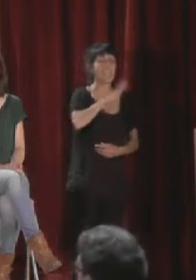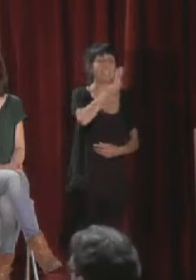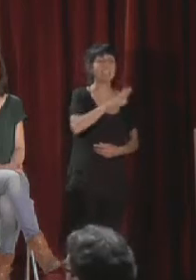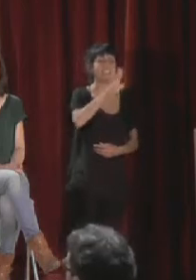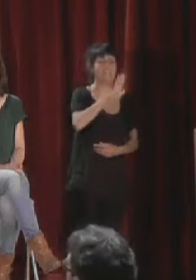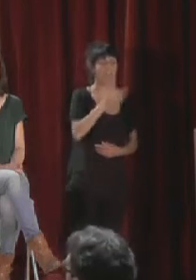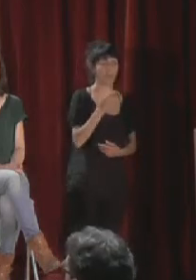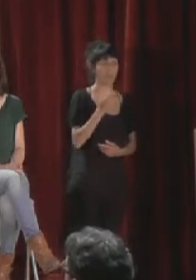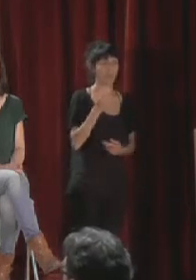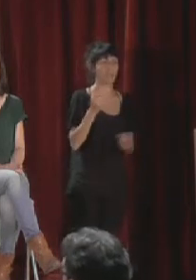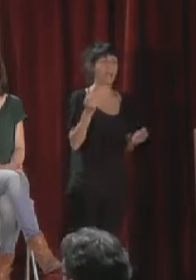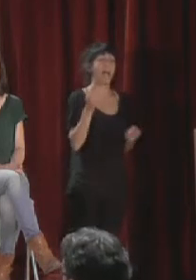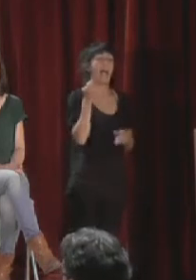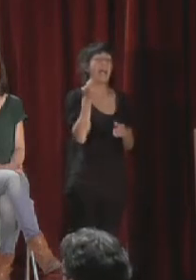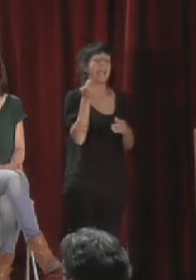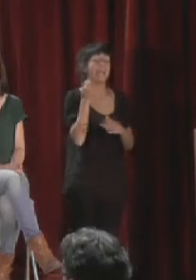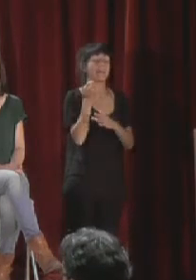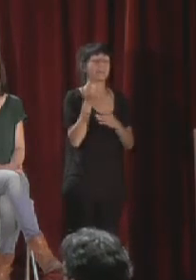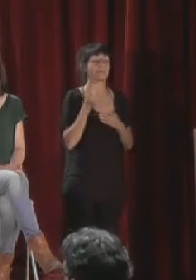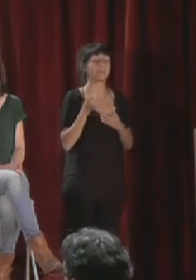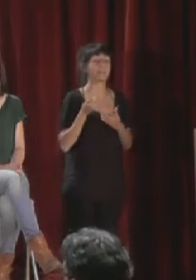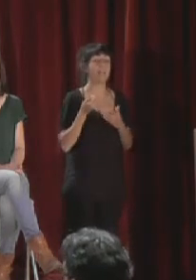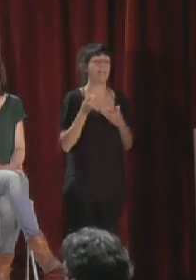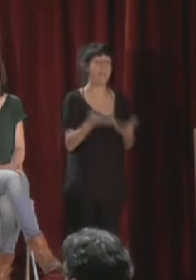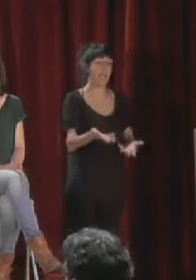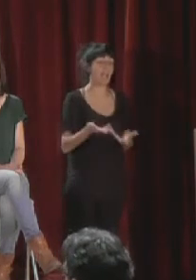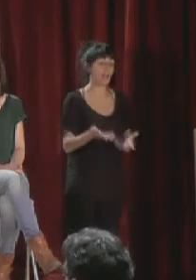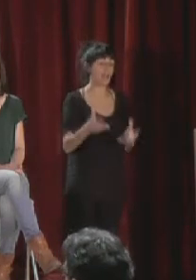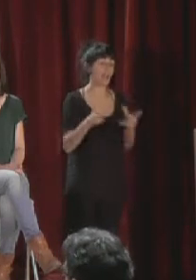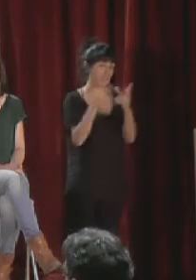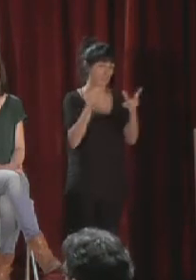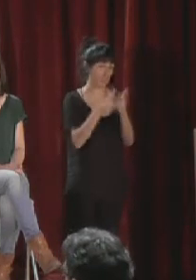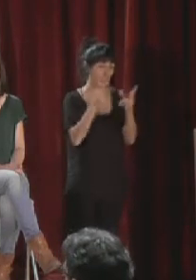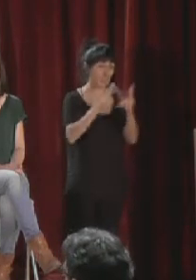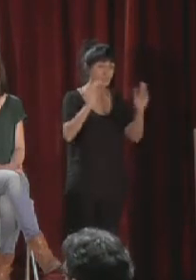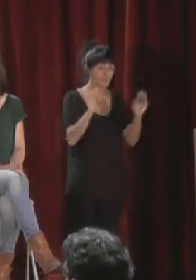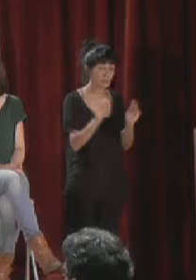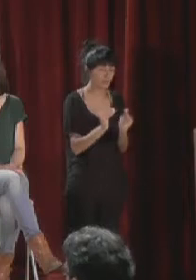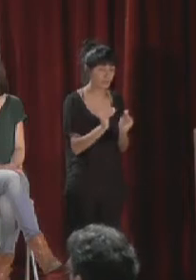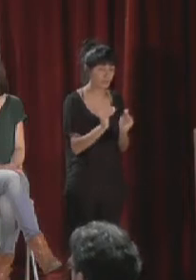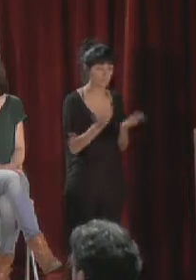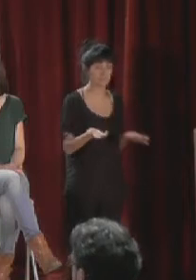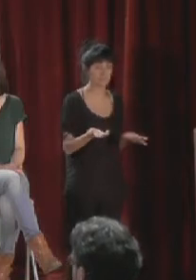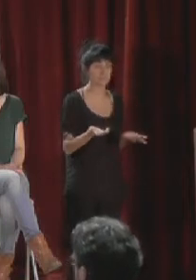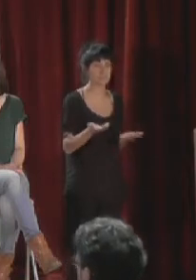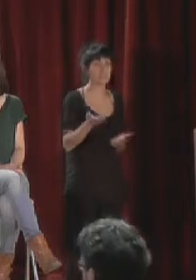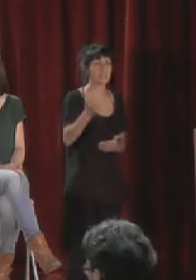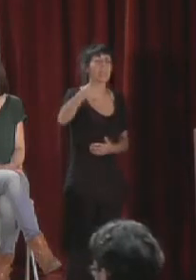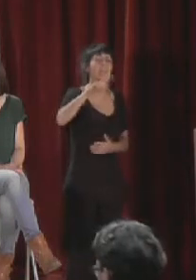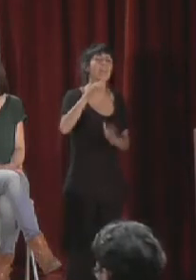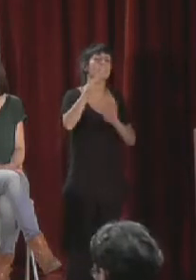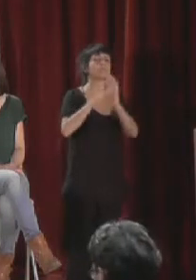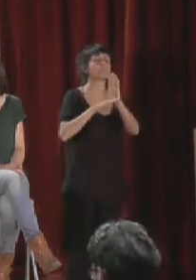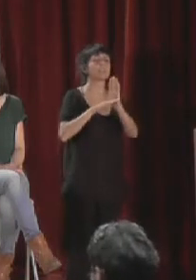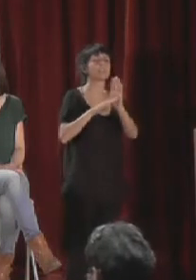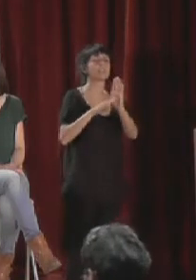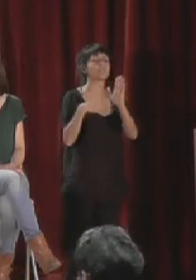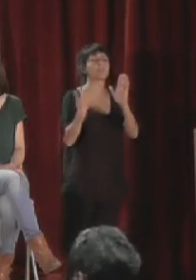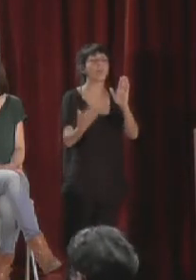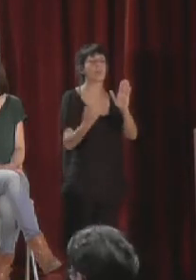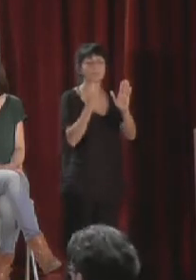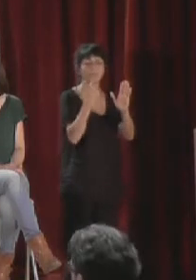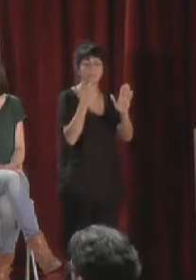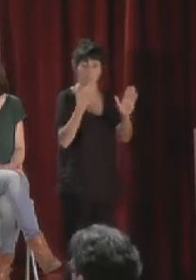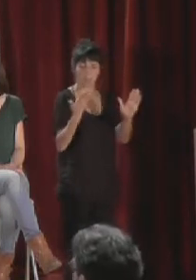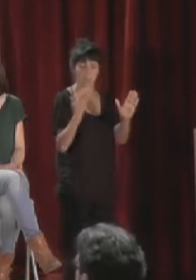un 30%, mentres a taxa de desemprego é do 20%. E cales son as súas recetas? Mais precariedade.